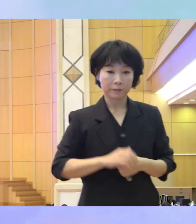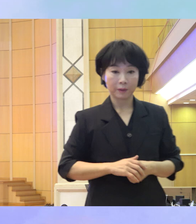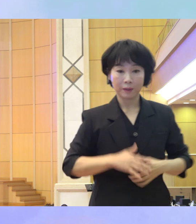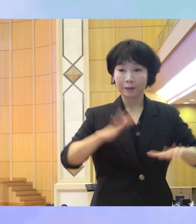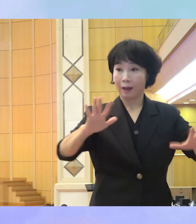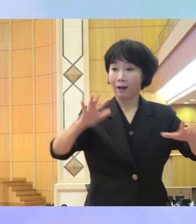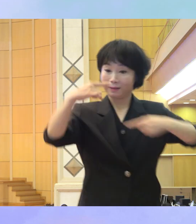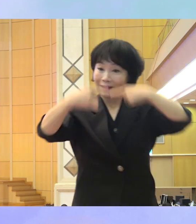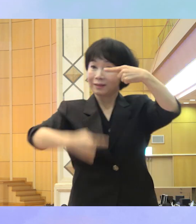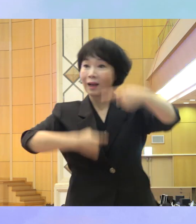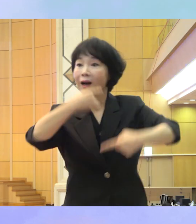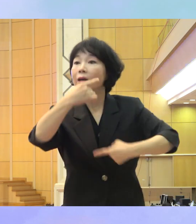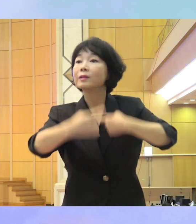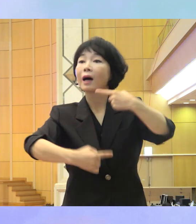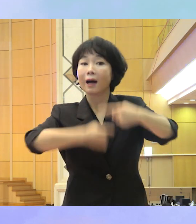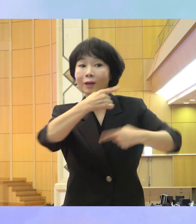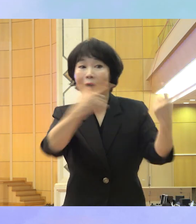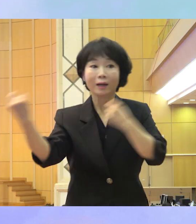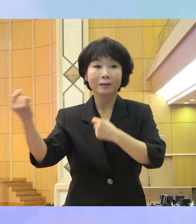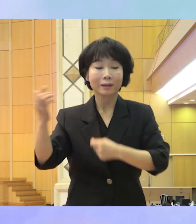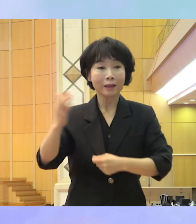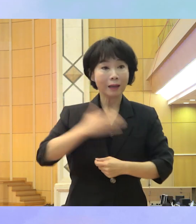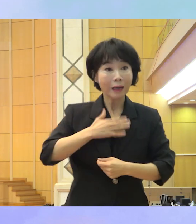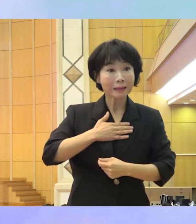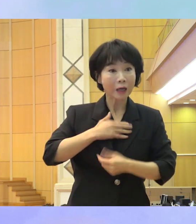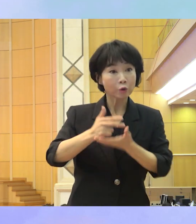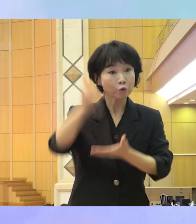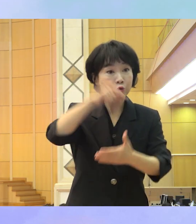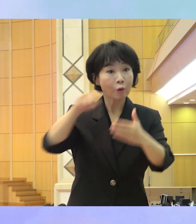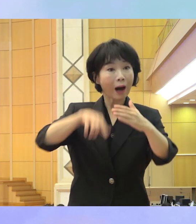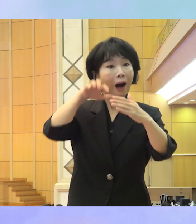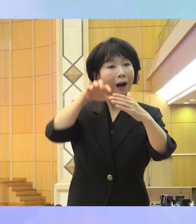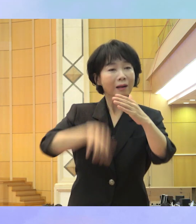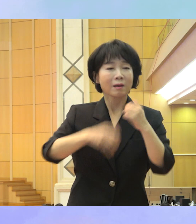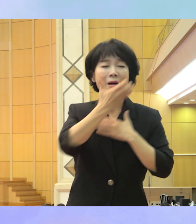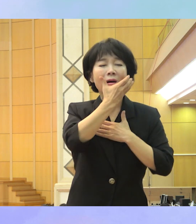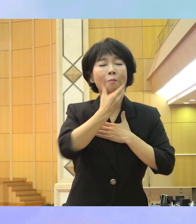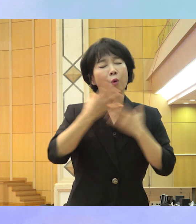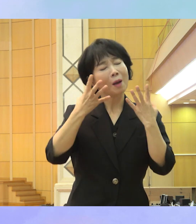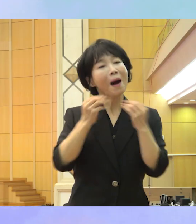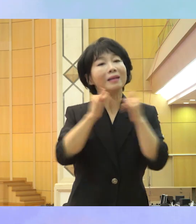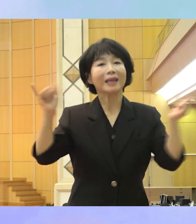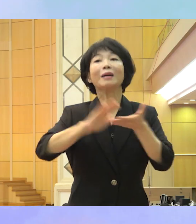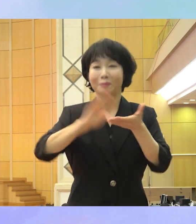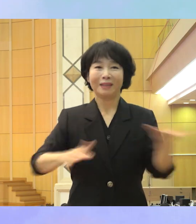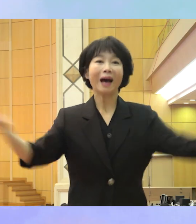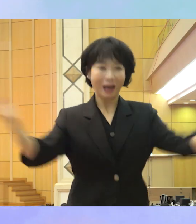옆에 분들과 인사하겠습니다. 우리는 주 안에서 복 있는 사람입니다.